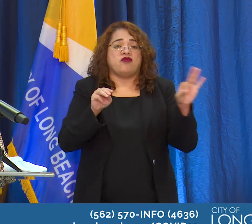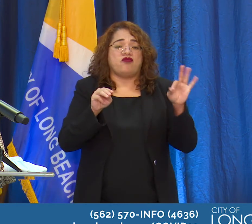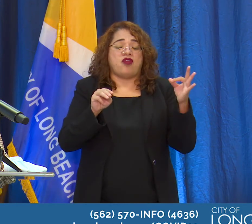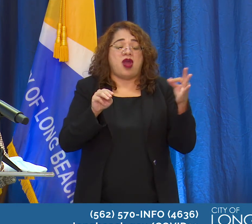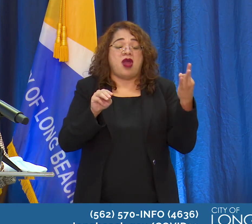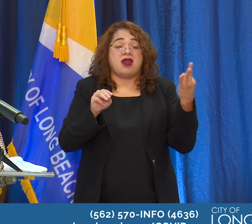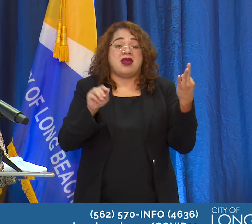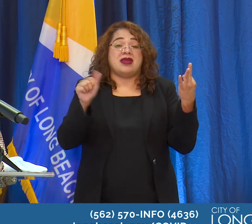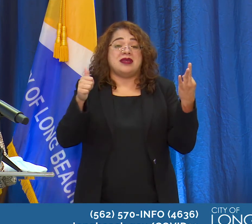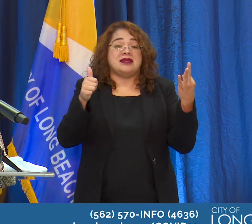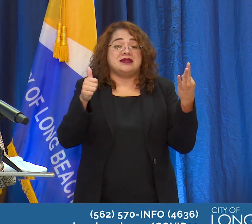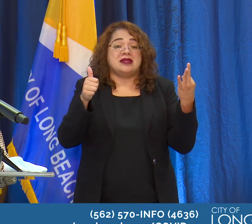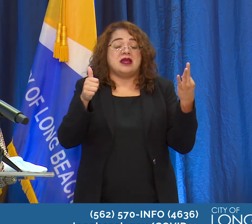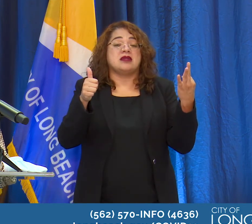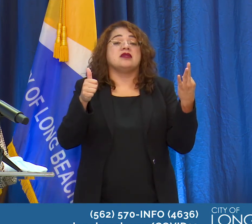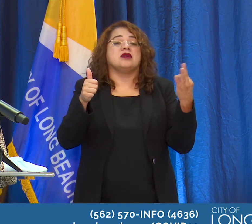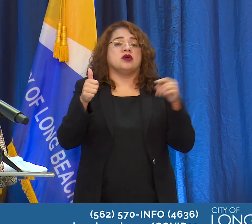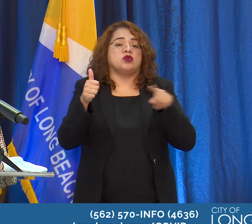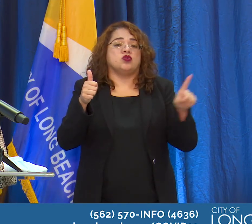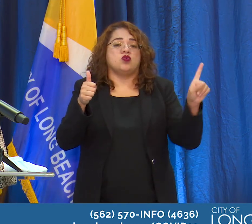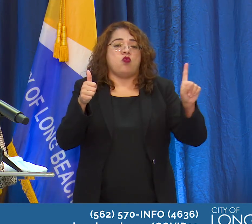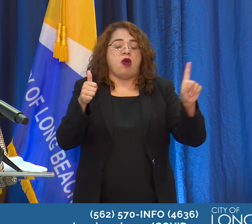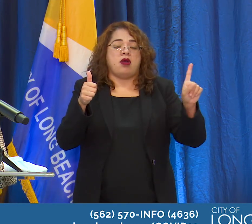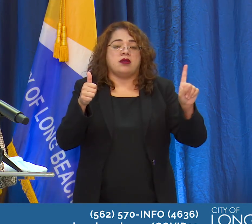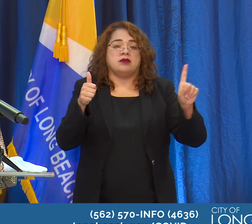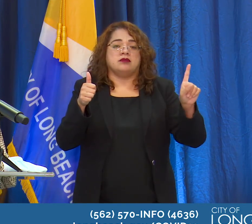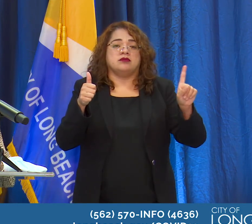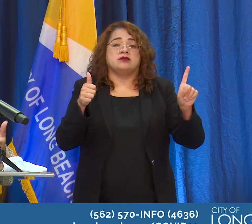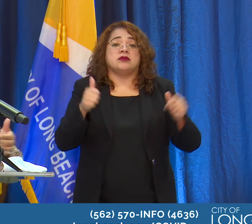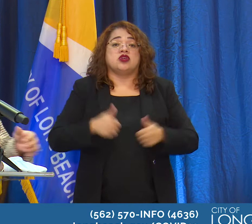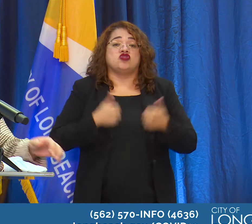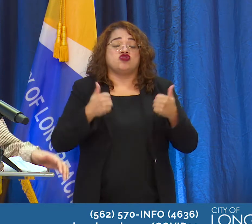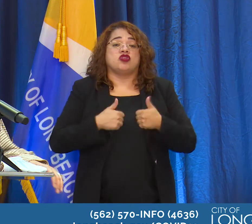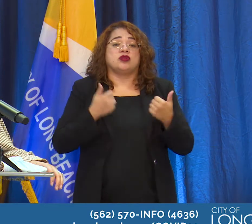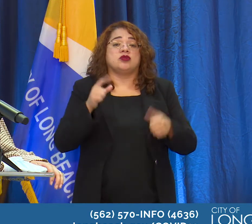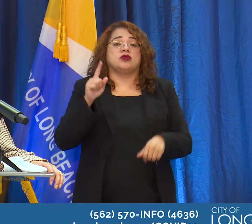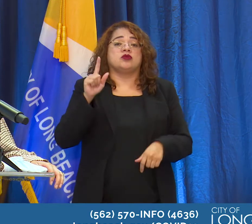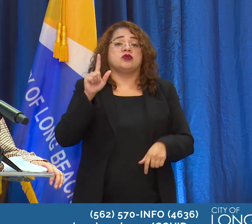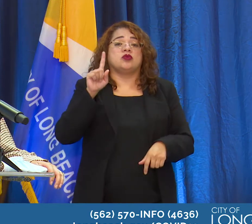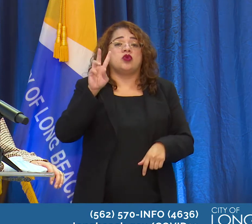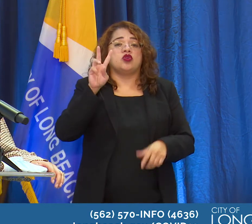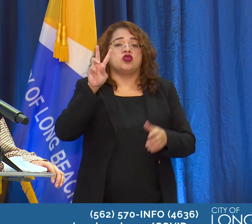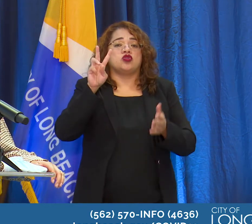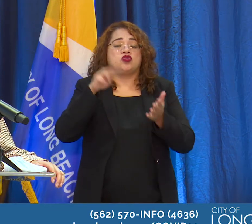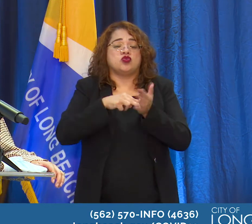mañana a 1 de la tarde. La dirección es